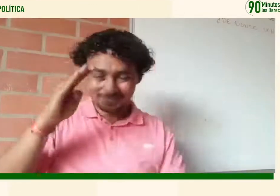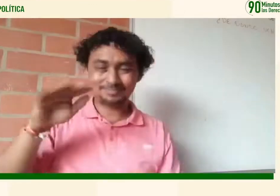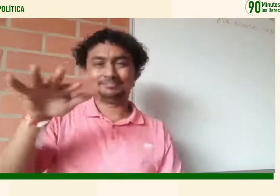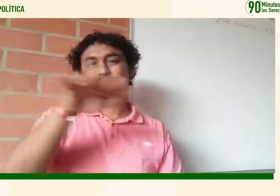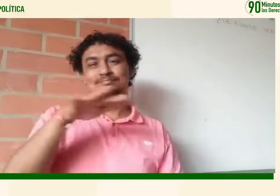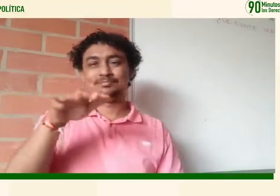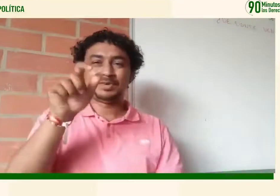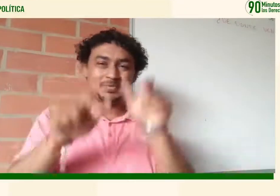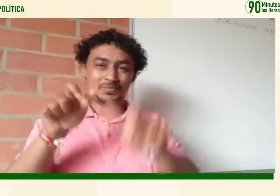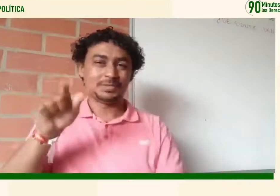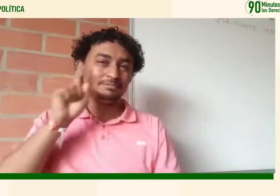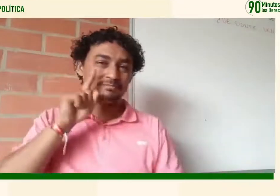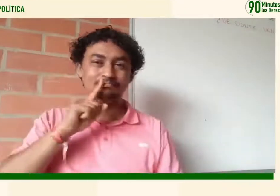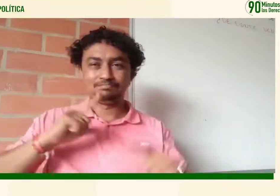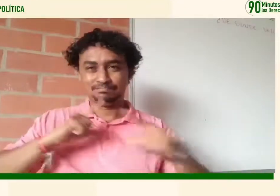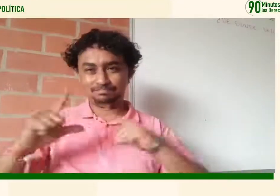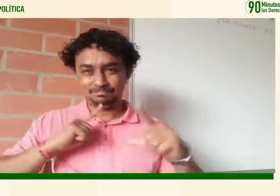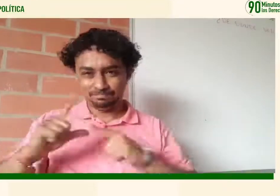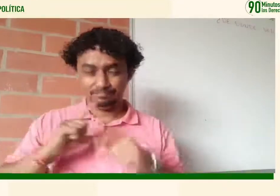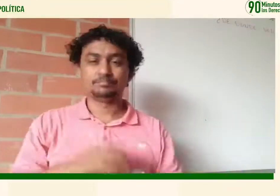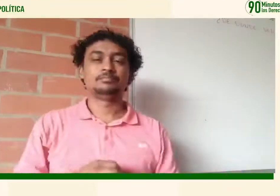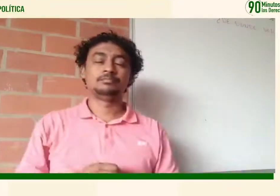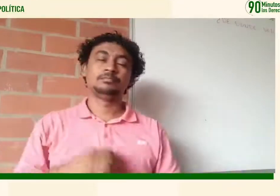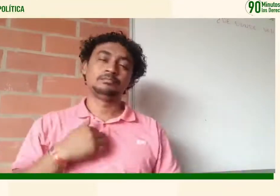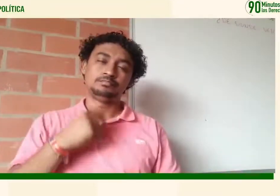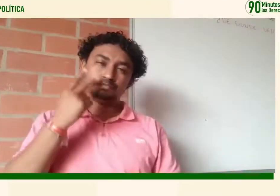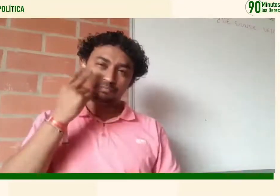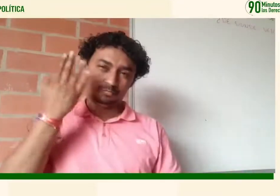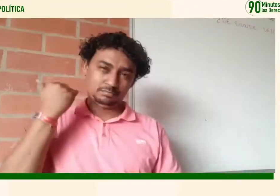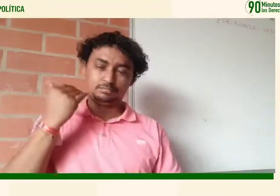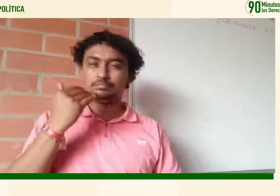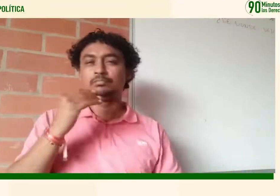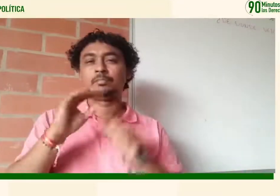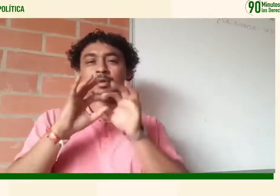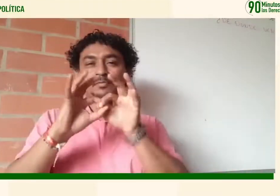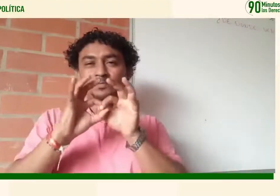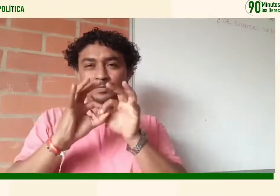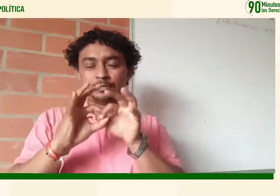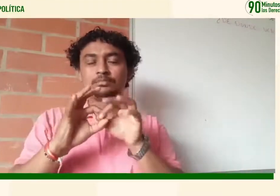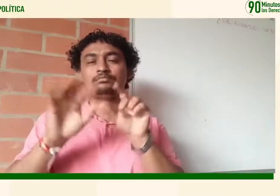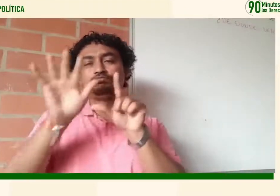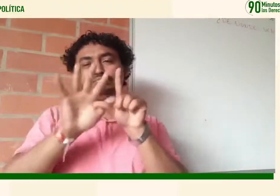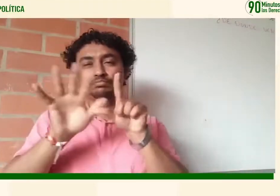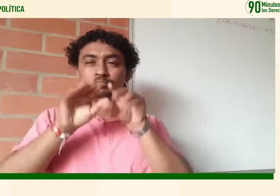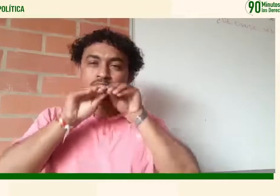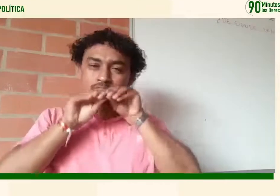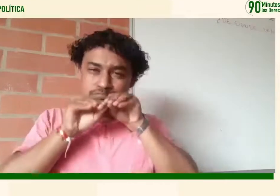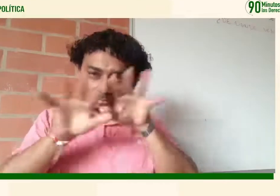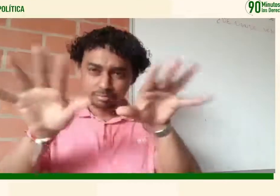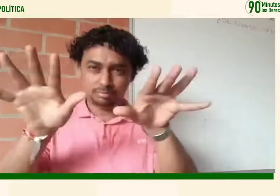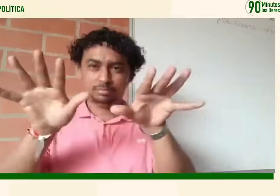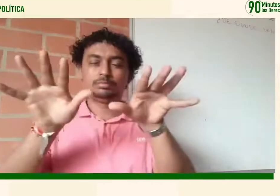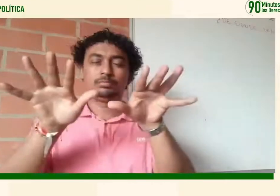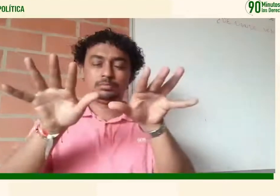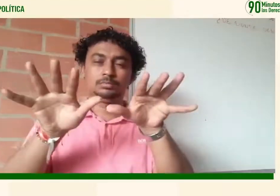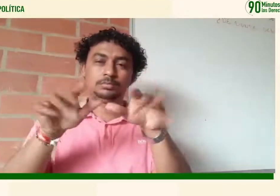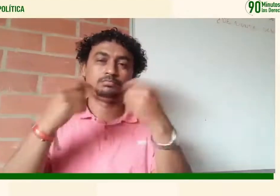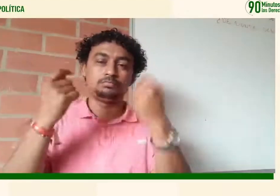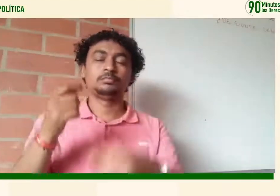hola a todas las personas sordas ya los líderes de la población pude ver el video que publicó frenas col